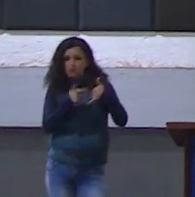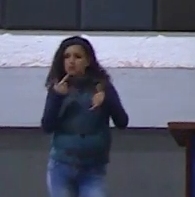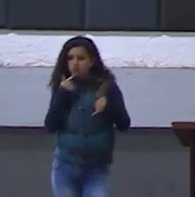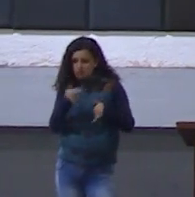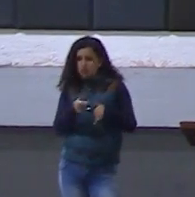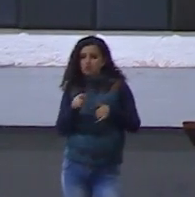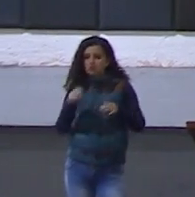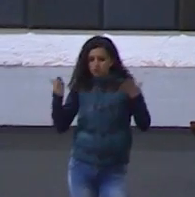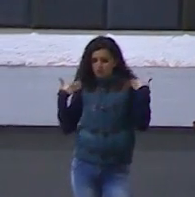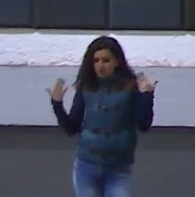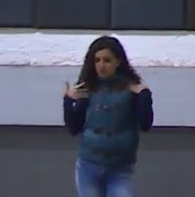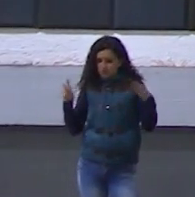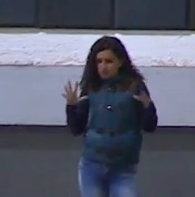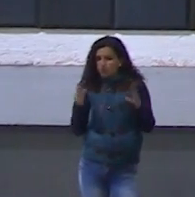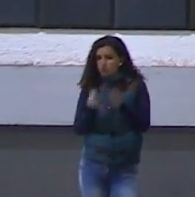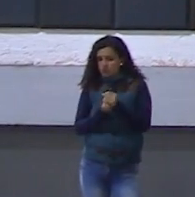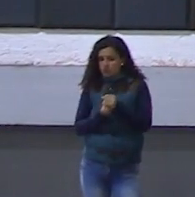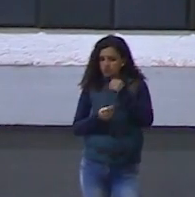inclusiva